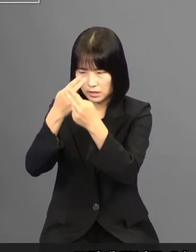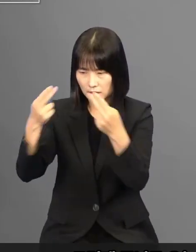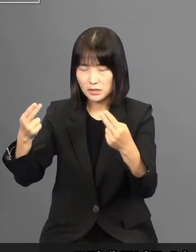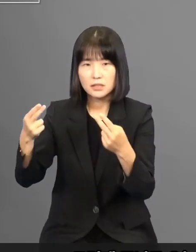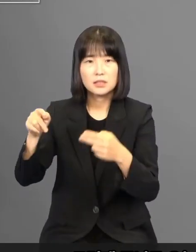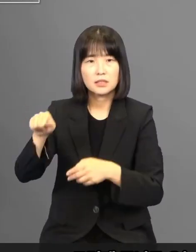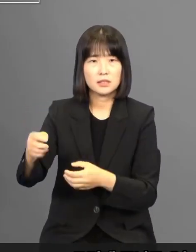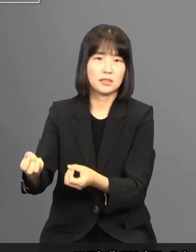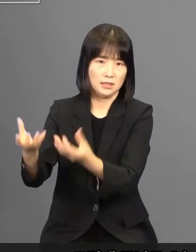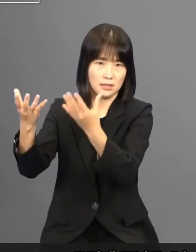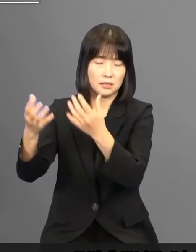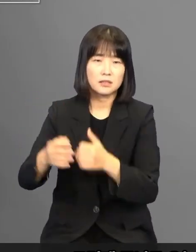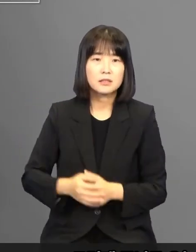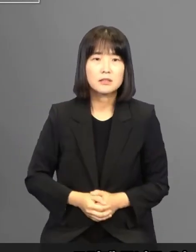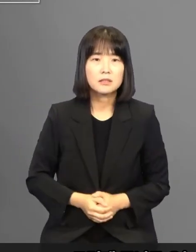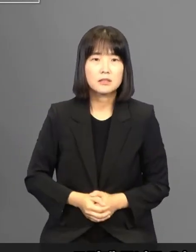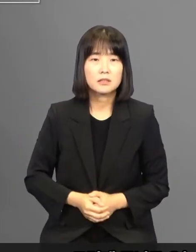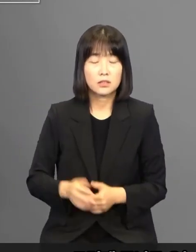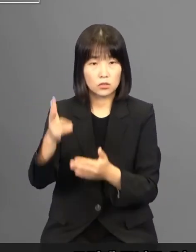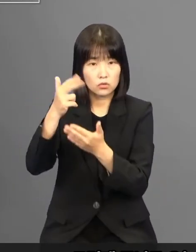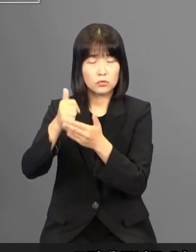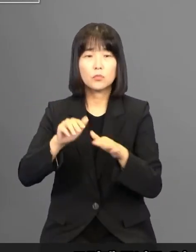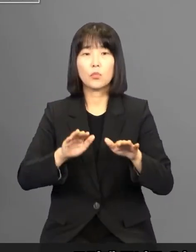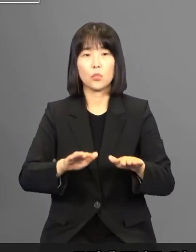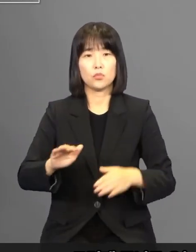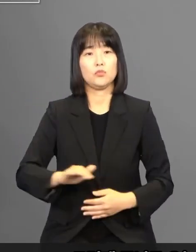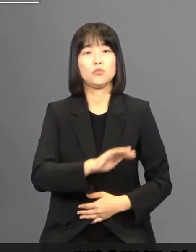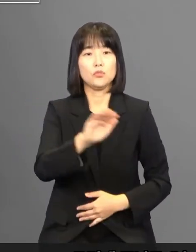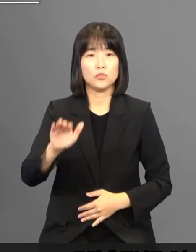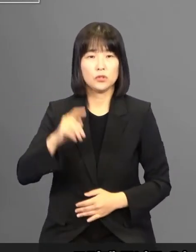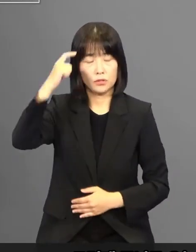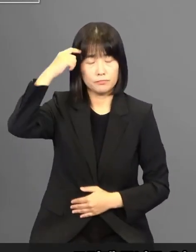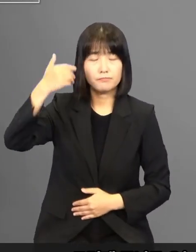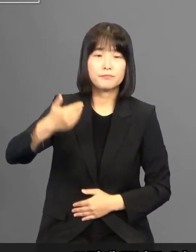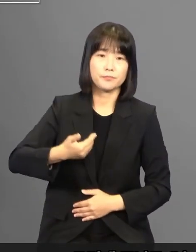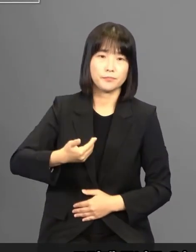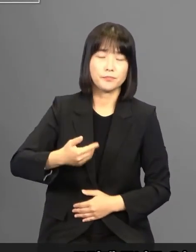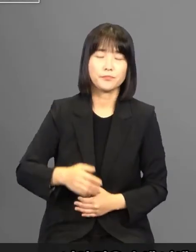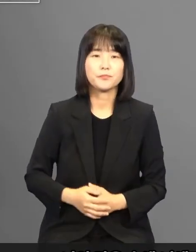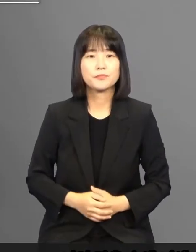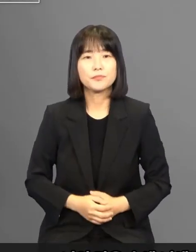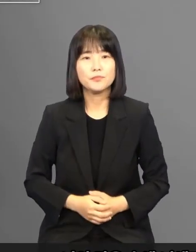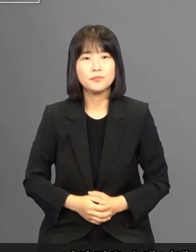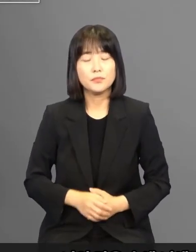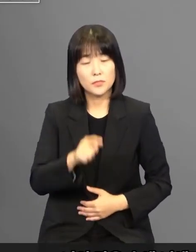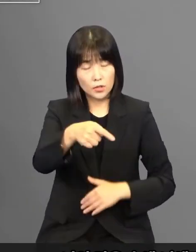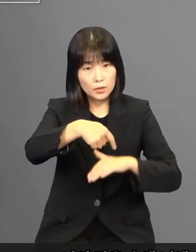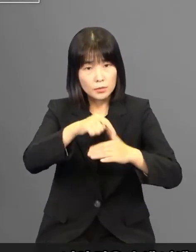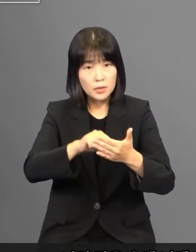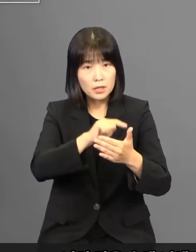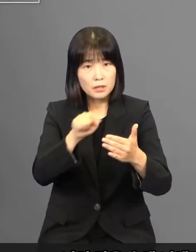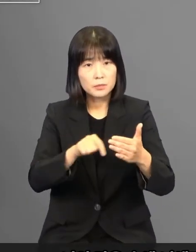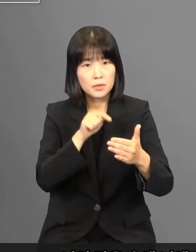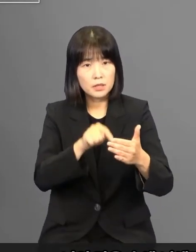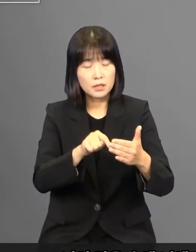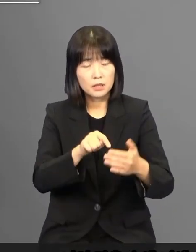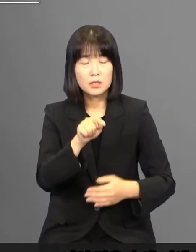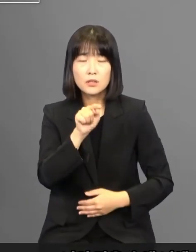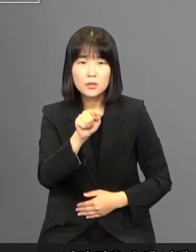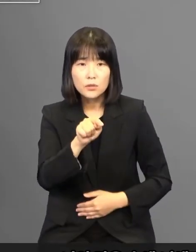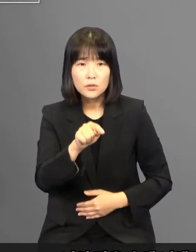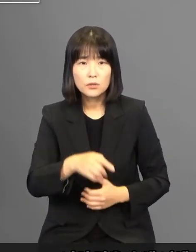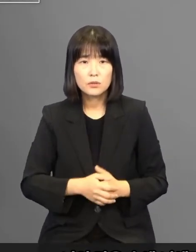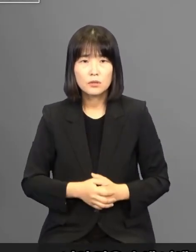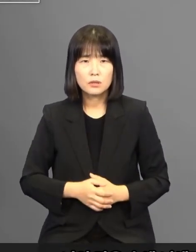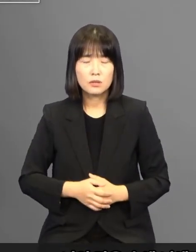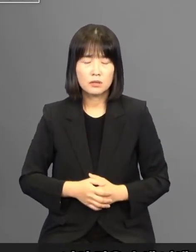것입니다. 그런데 주님도 오늘 우리에게 물어보시는 거예요. 너의 마음속에 너에게도